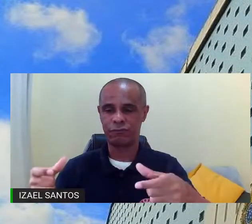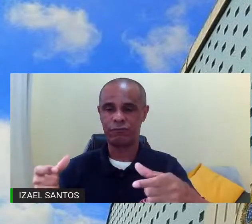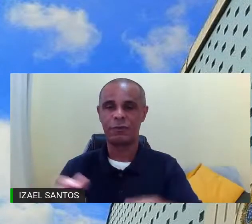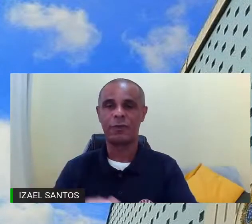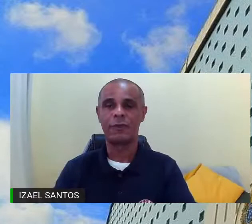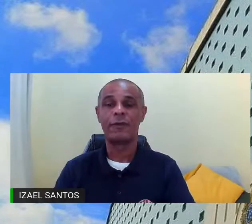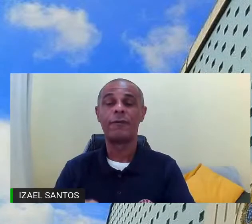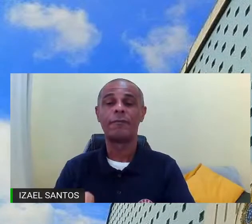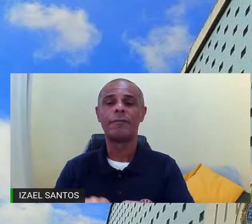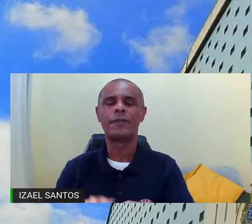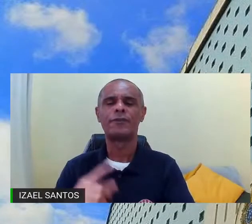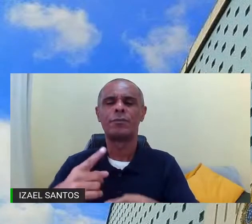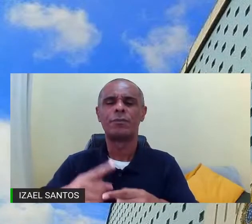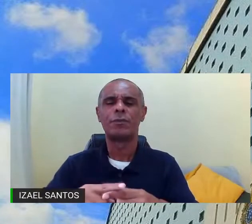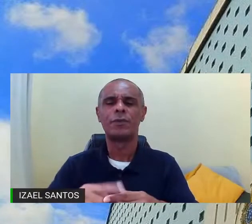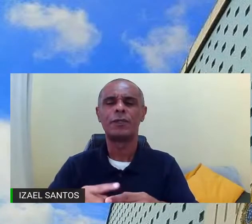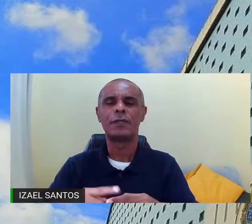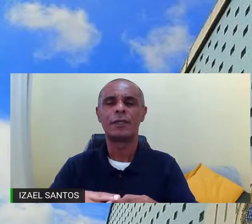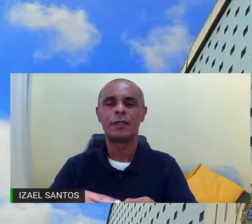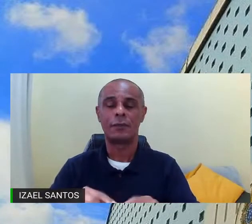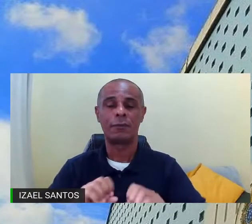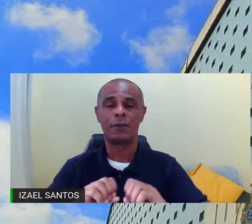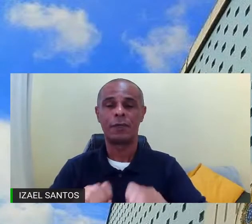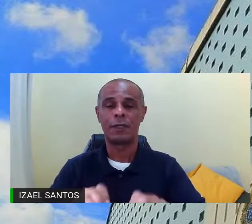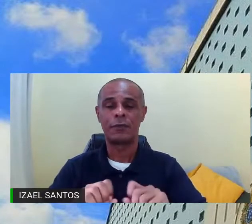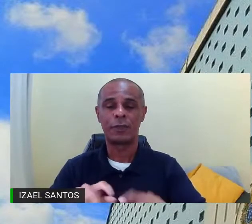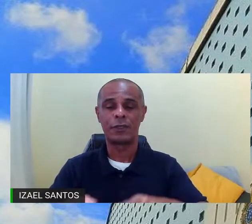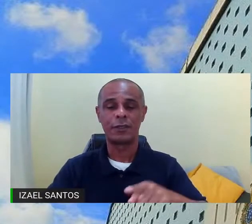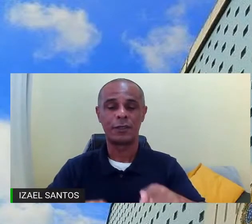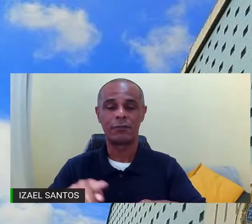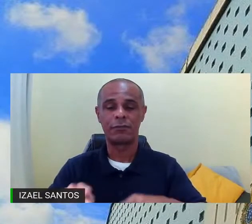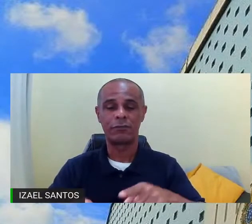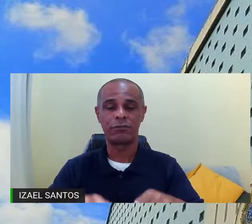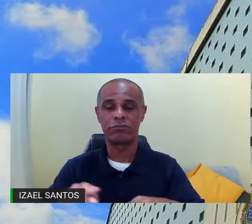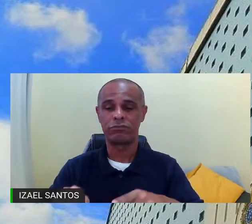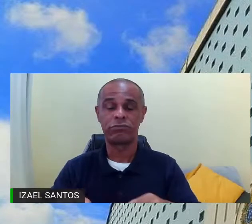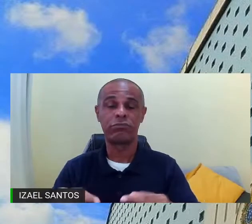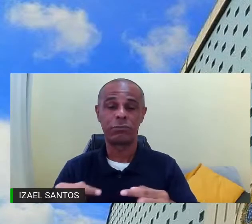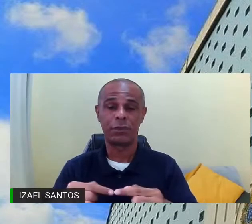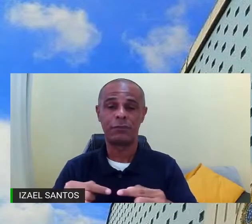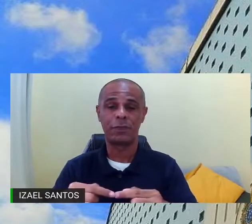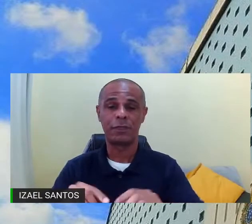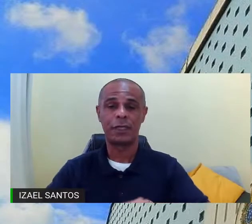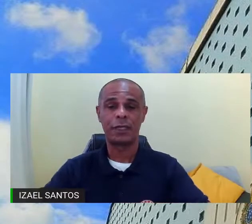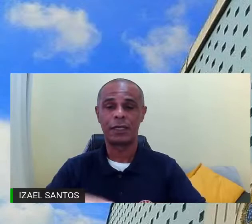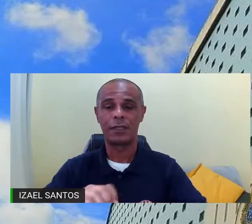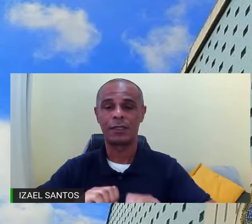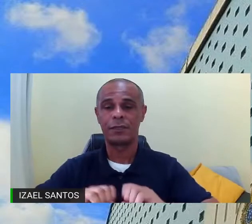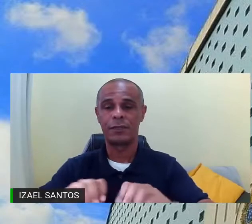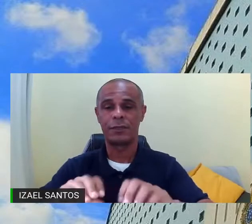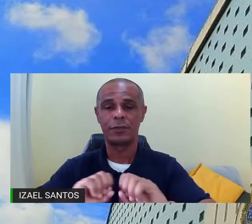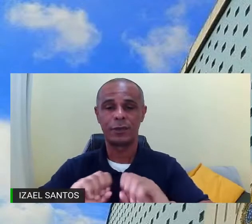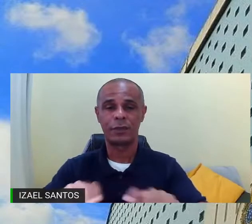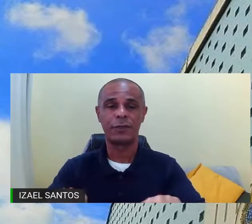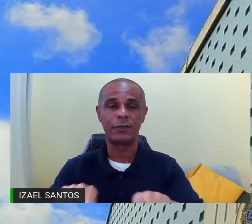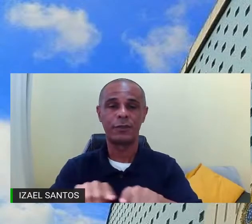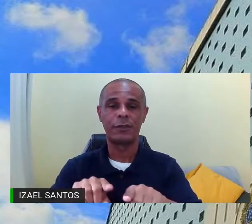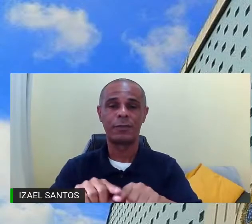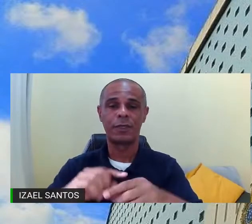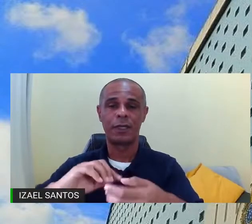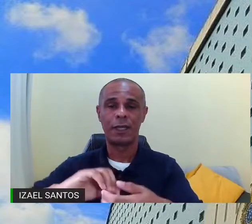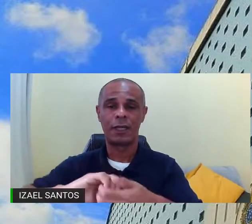mas sobre toda a educação da população que deve ser ali gerada. Então, e de outro, essa